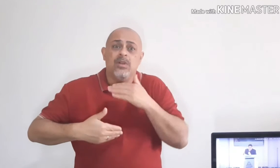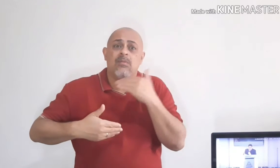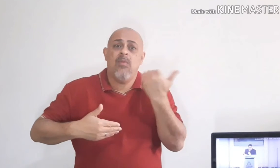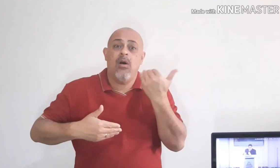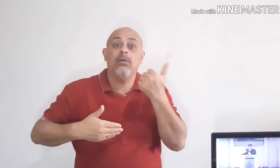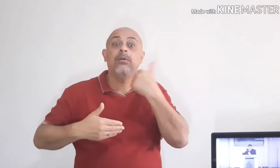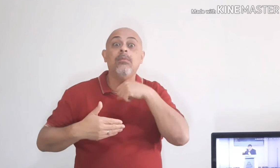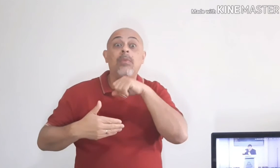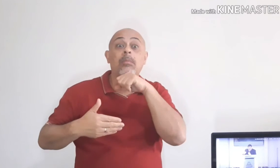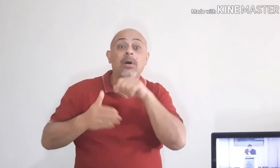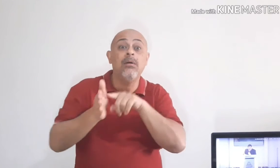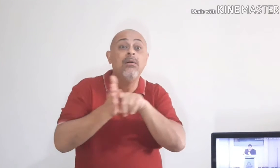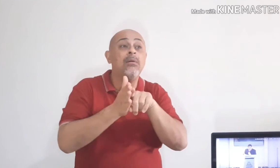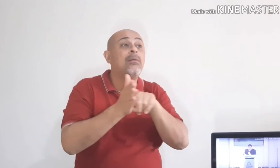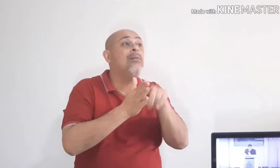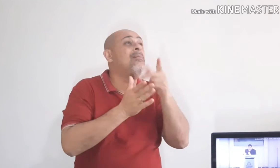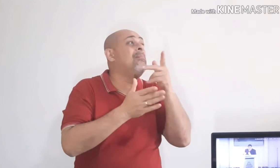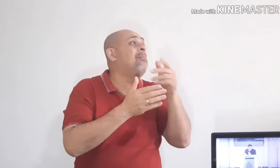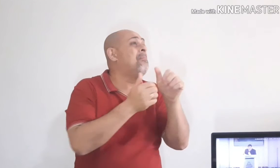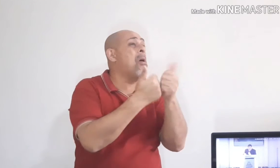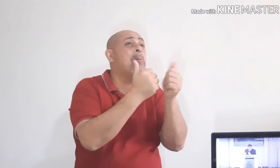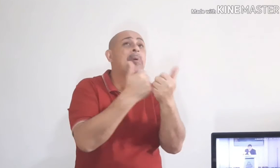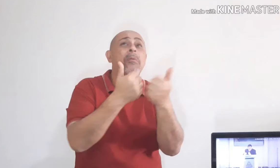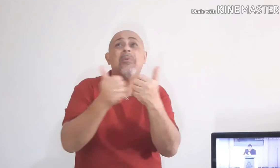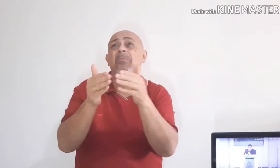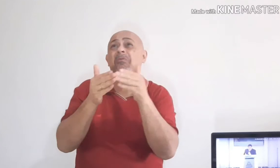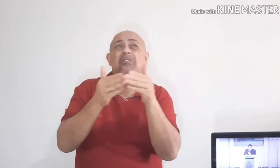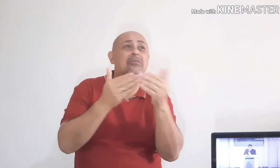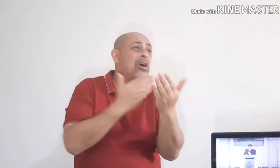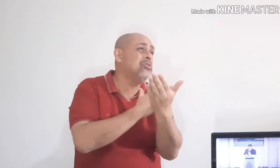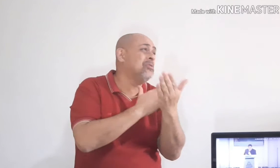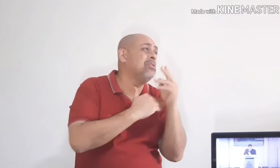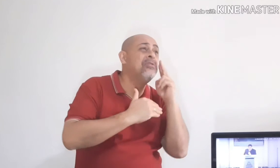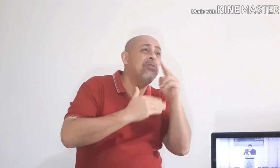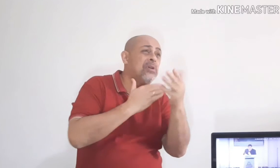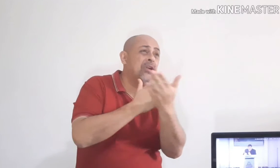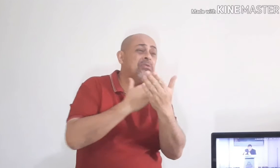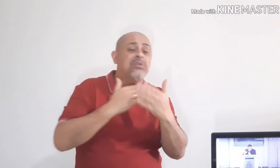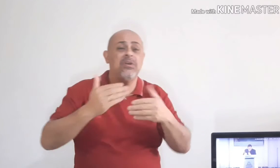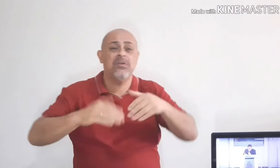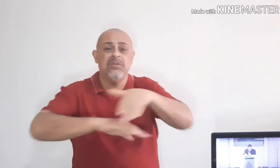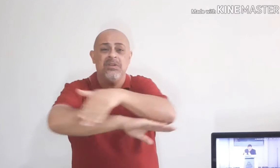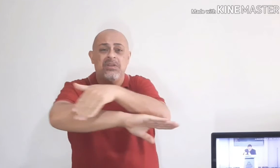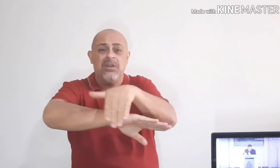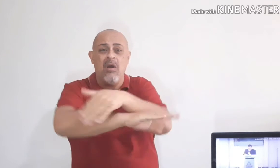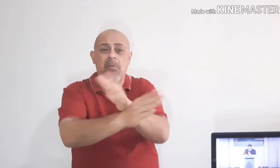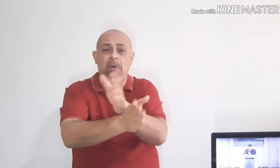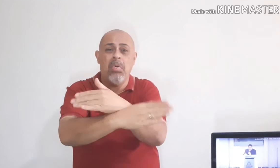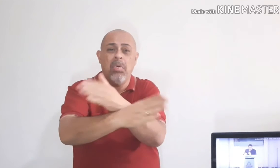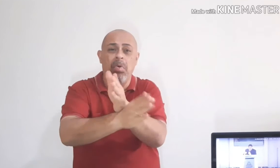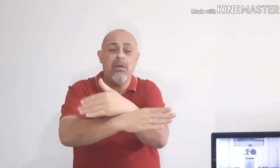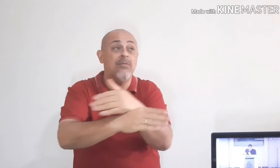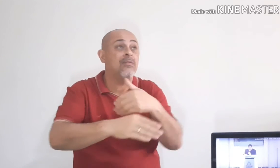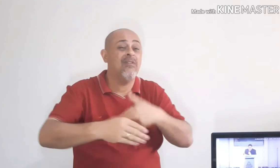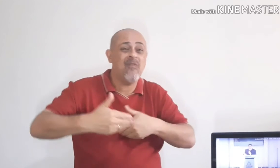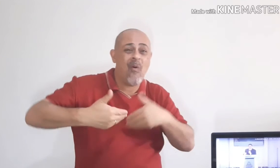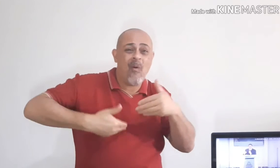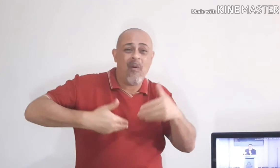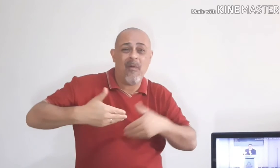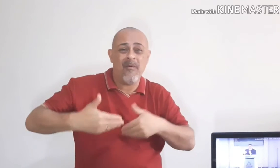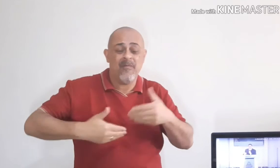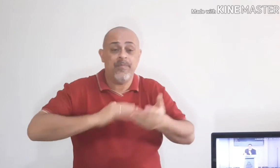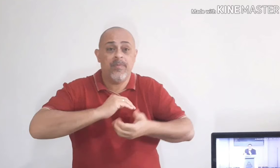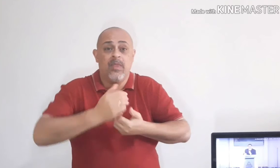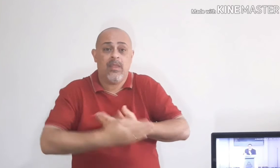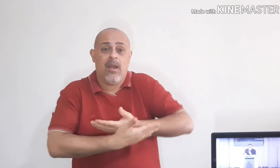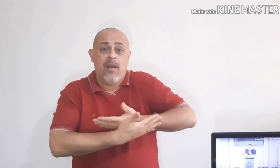pão e vinho? Quando desfalecem como ferido pelas ruas da cidade, ou quando exalam a alma nos braços